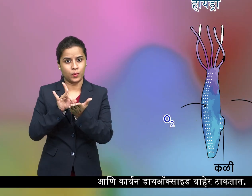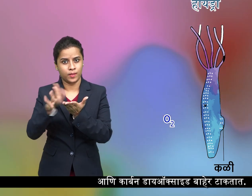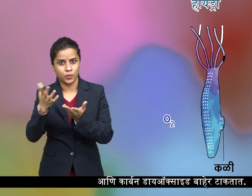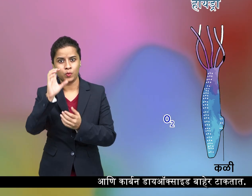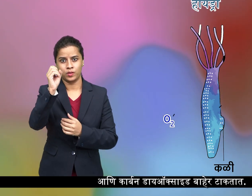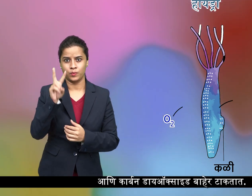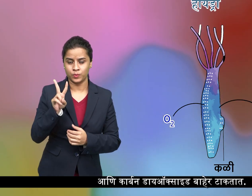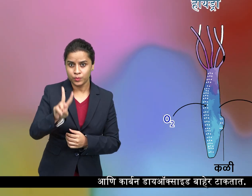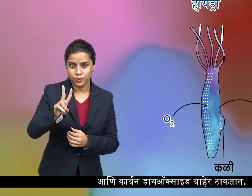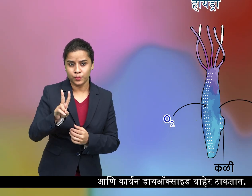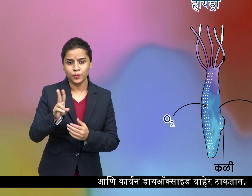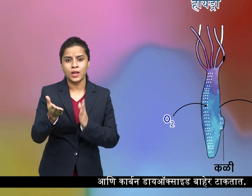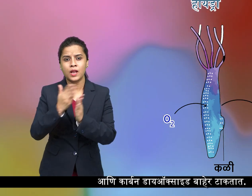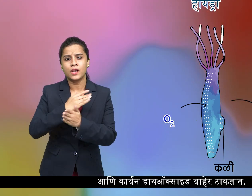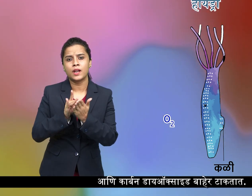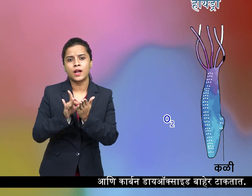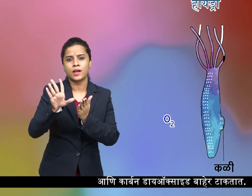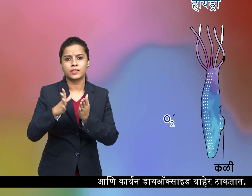टाकतात.